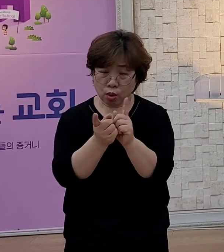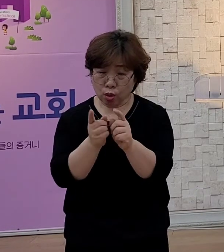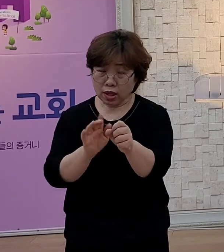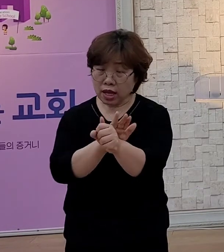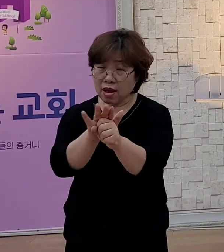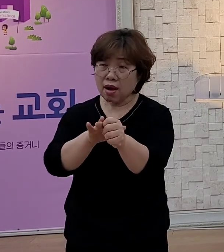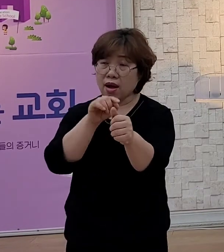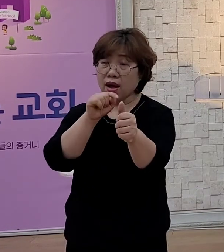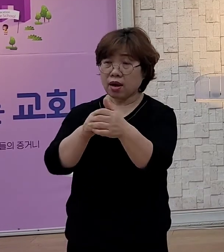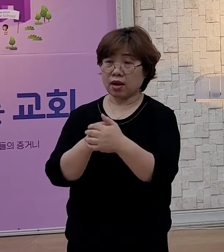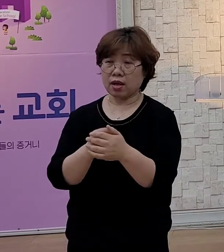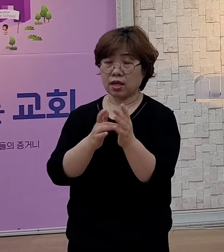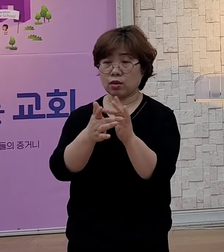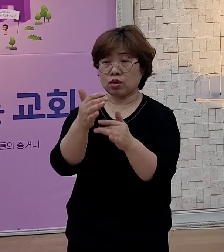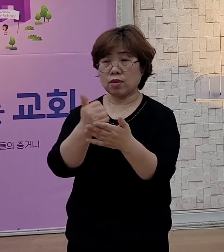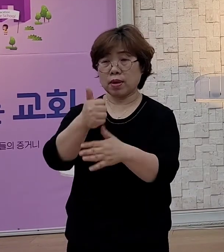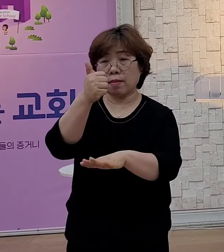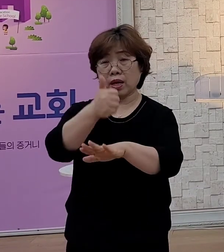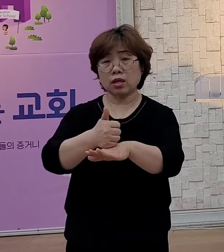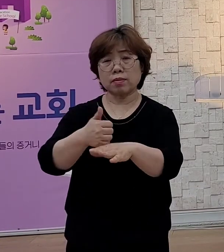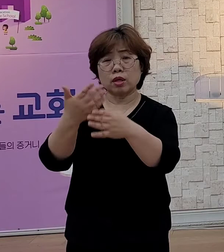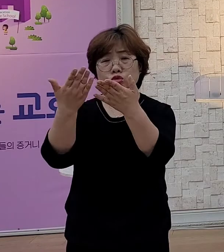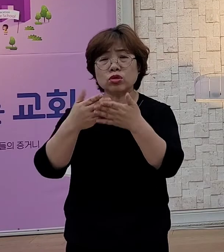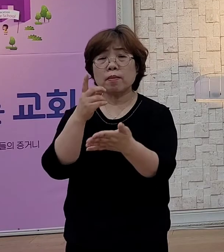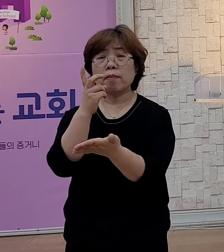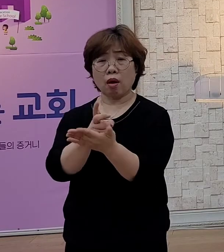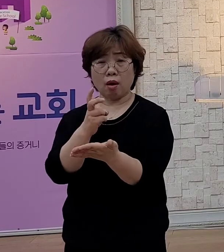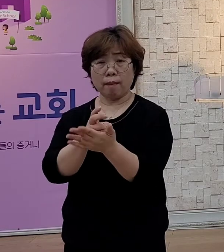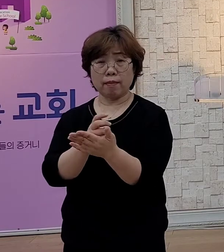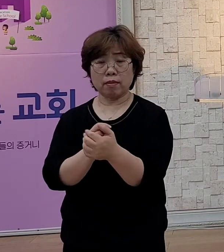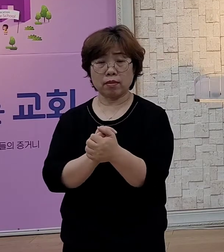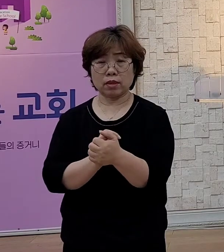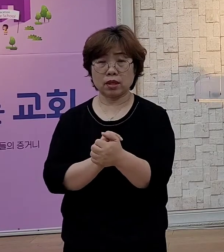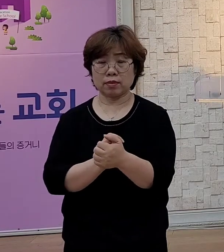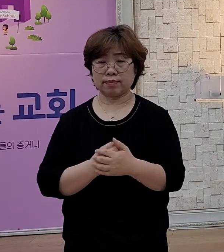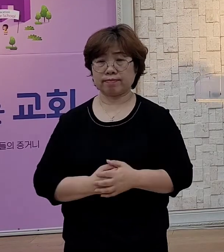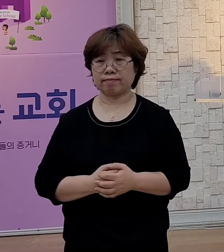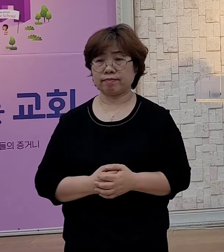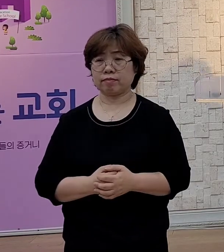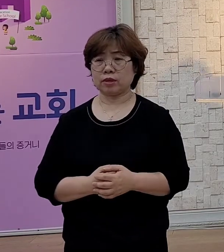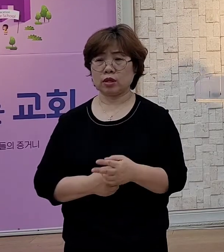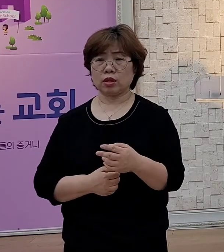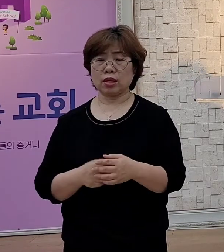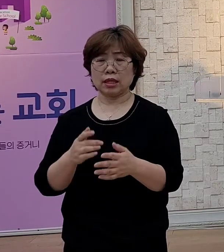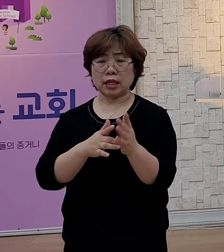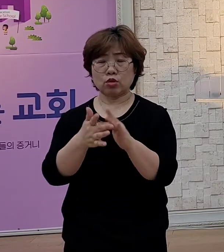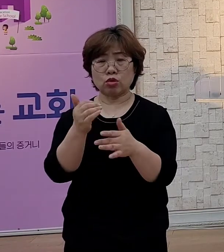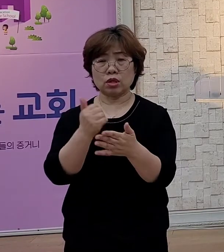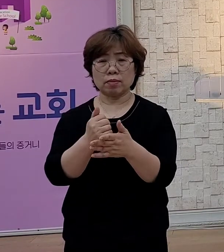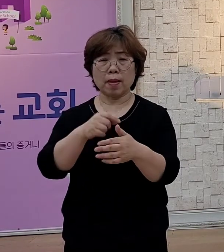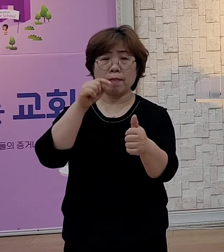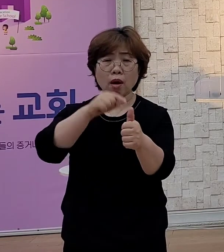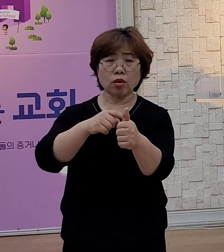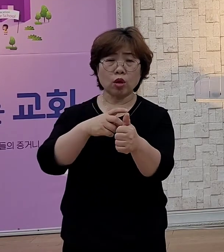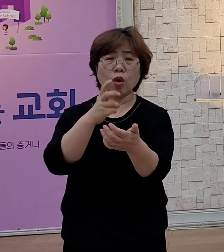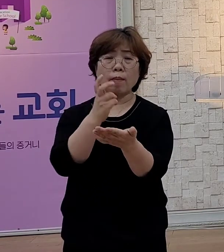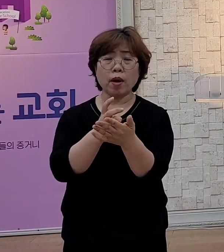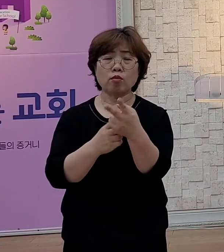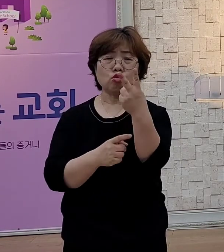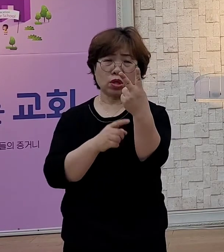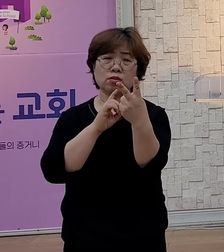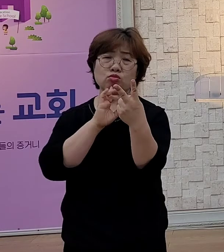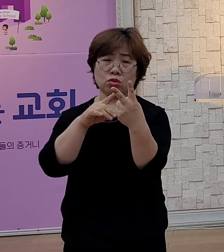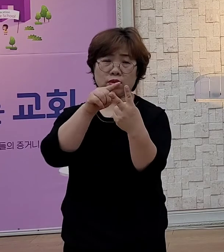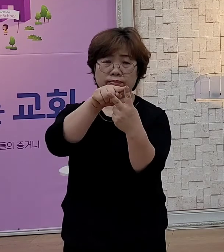우리의 주신 계명이 바로 사랑이야. 서로 사랑해. 우리는 할 일이 그 두 가지밖에 없다니까요. 믿는 사람은